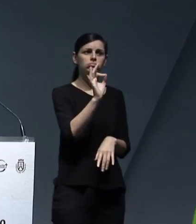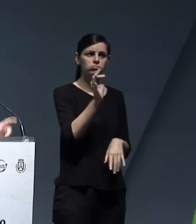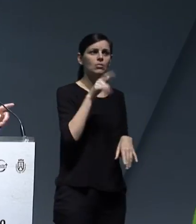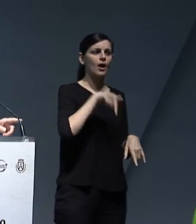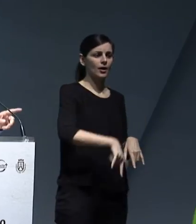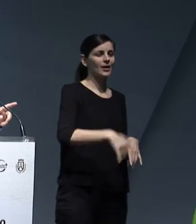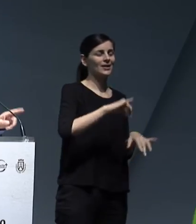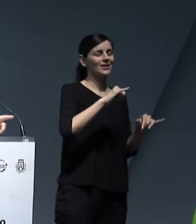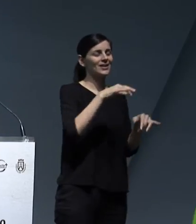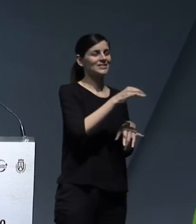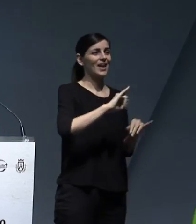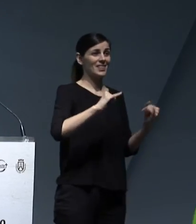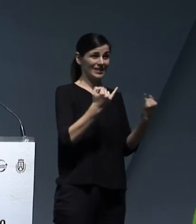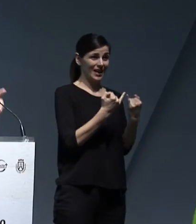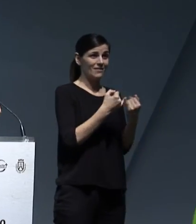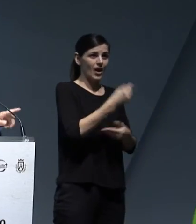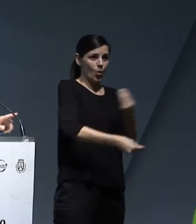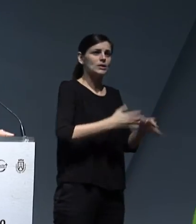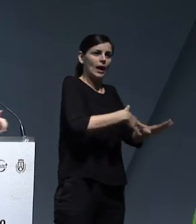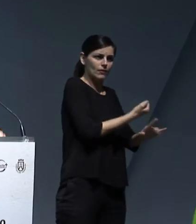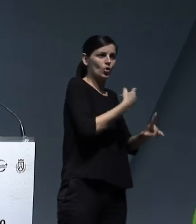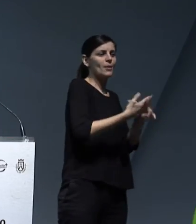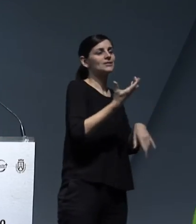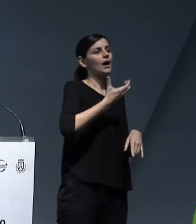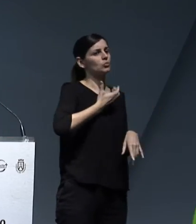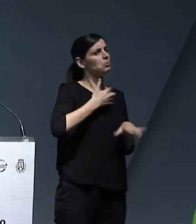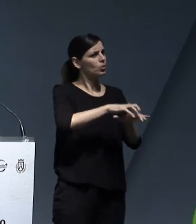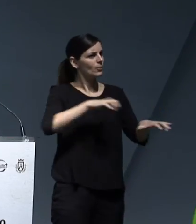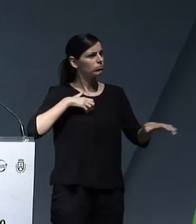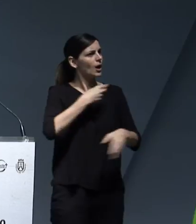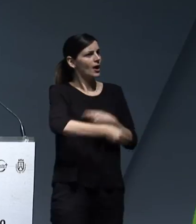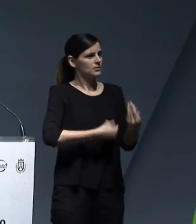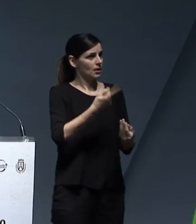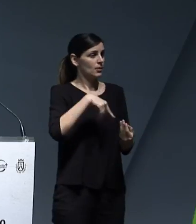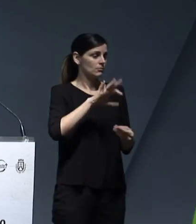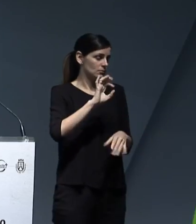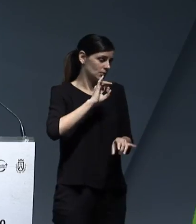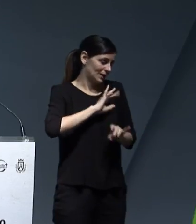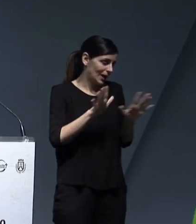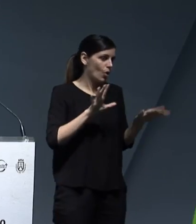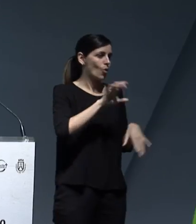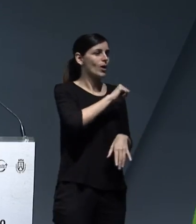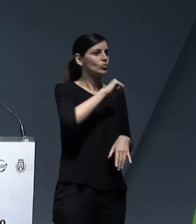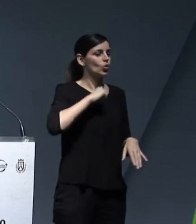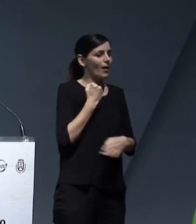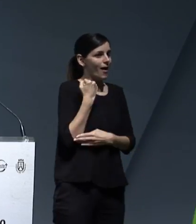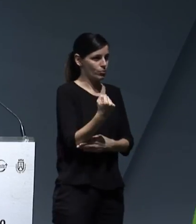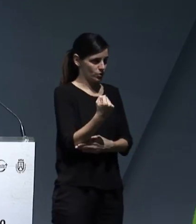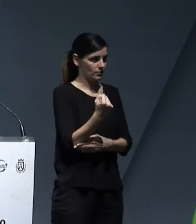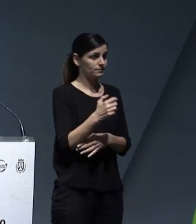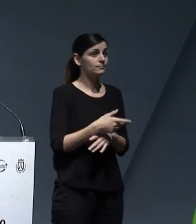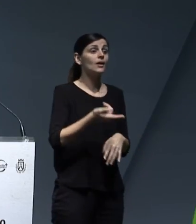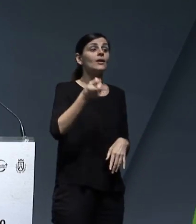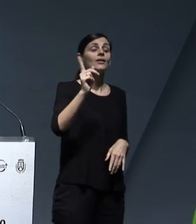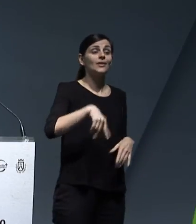isla de Tenerife, Cabildo y la mayor parte de los ayuntamientos con el apoyo del Gobierno de la comunidad. Asimismo, la